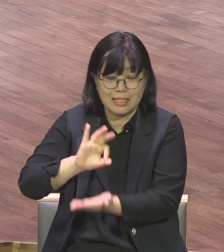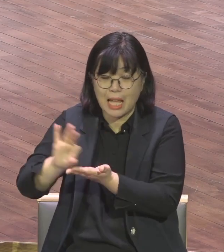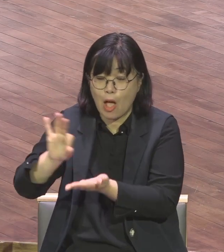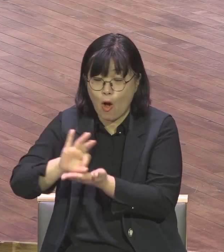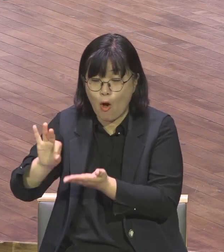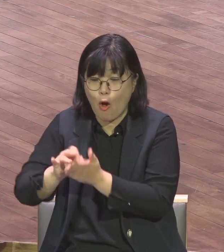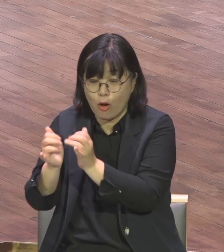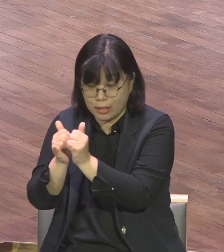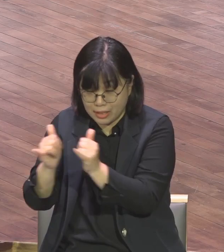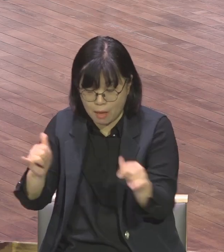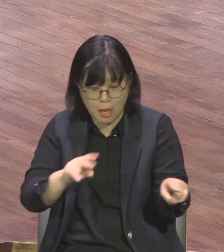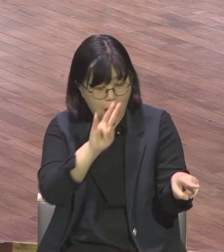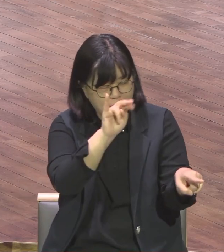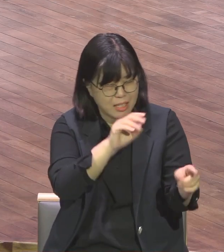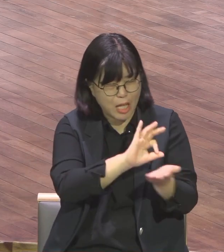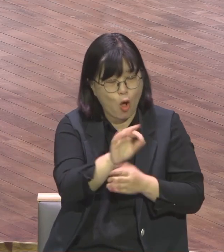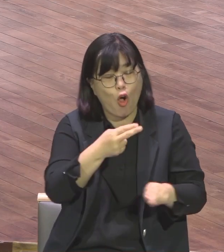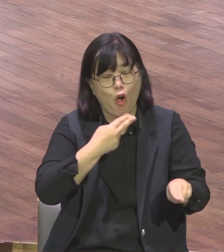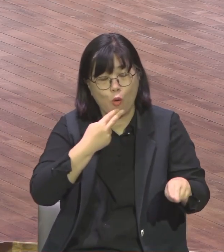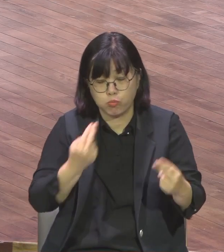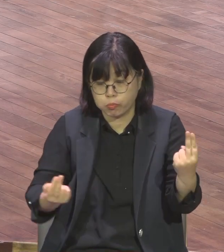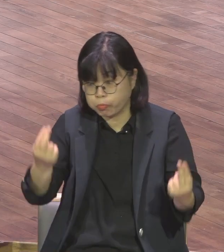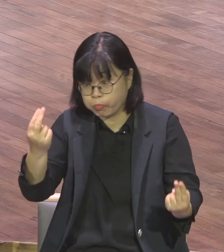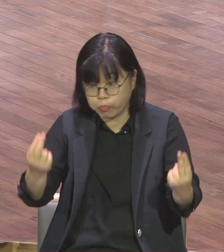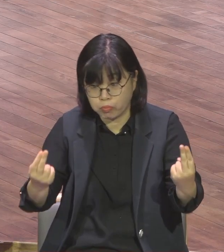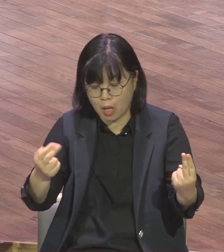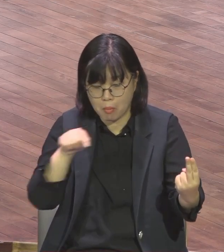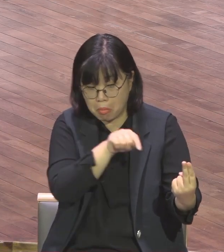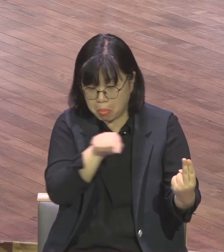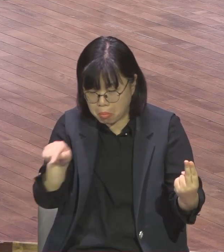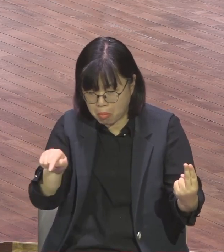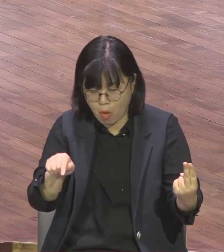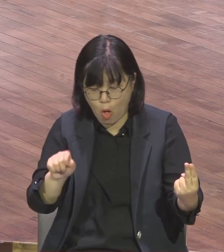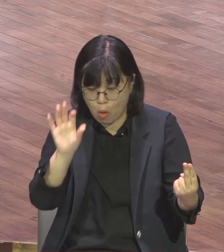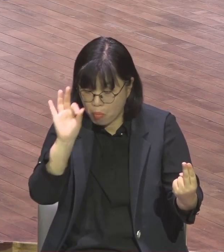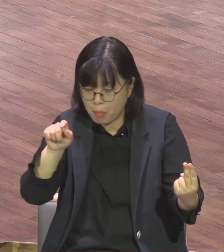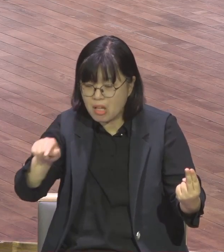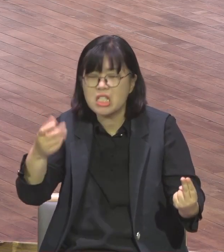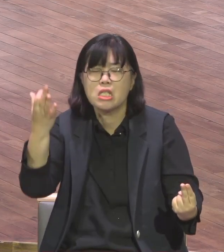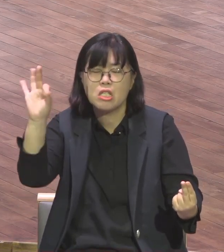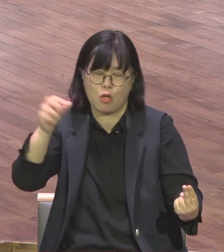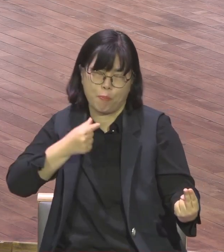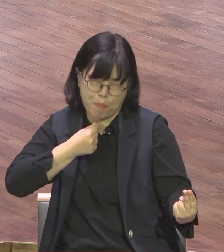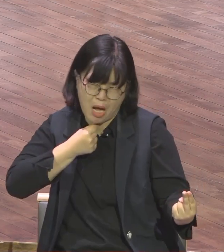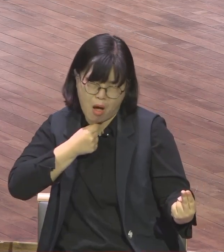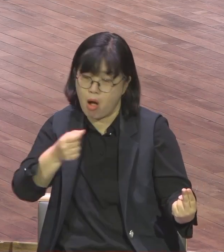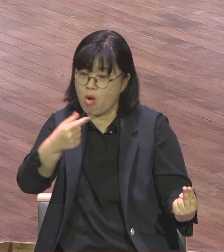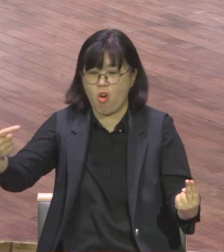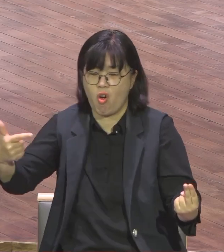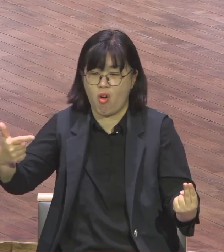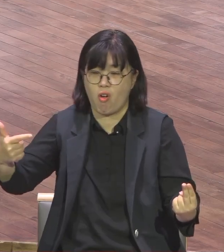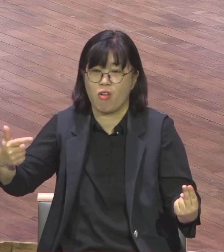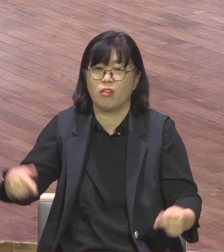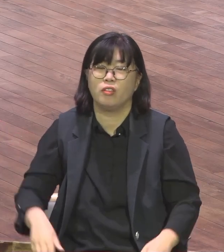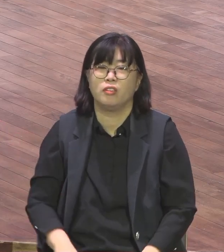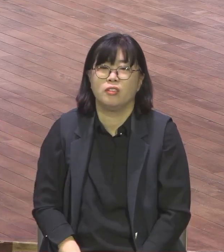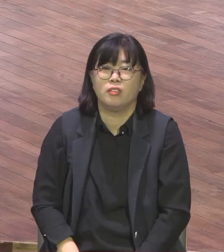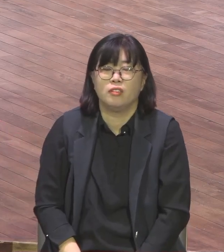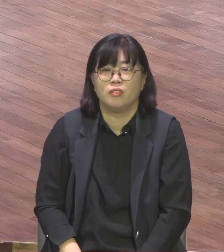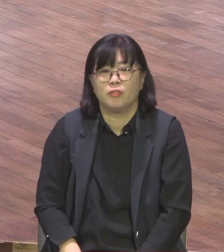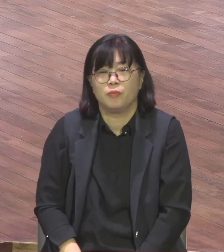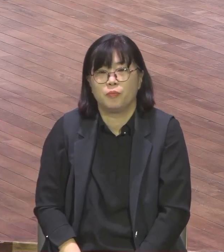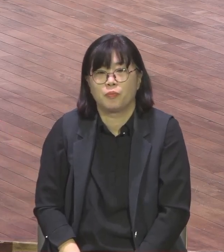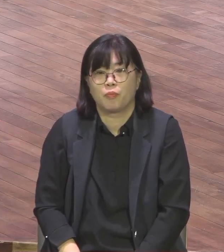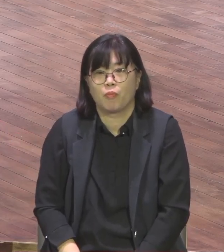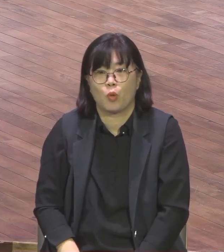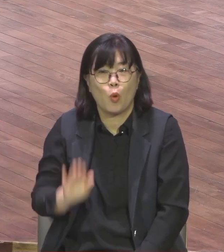있어요. 인정 욕구. 요즘은 너무나 자연스럽게 페이스북이나 이 뭐 인스타나 뭐 사용하기가 그냥 문화가